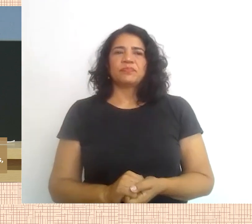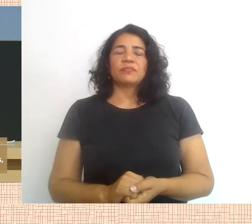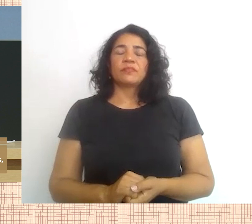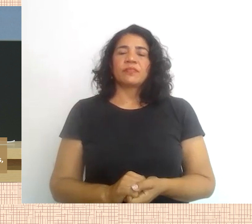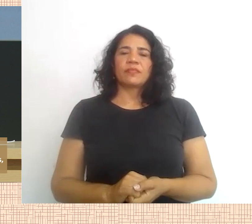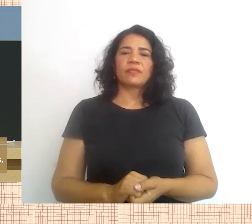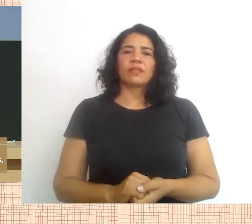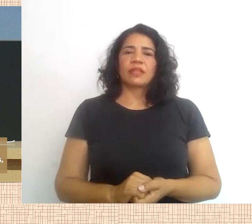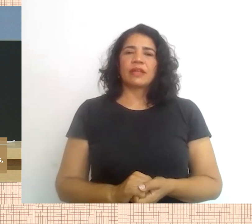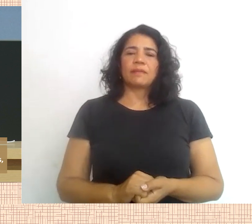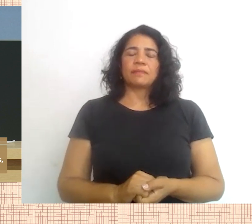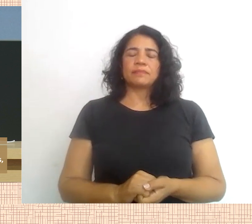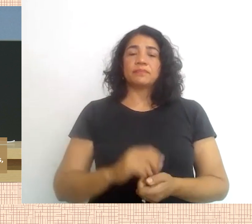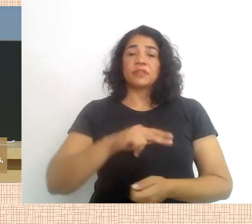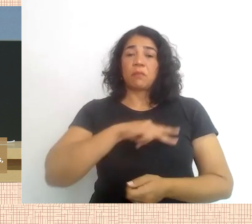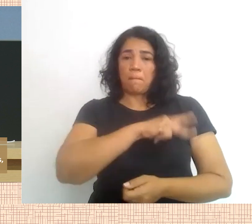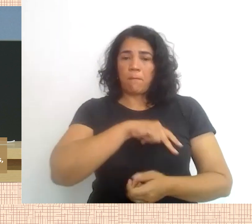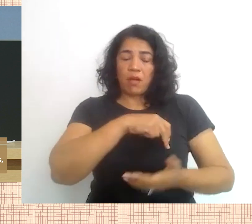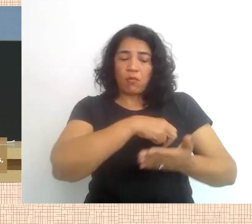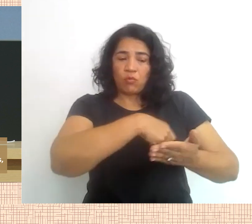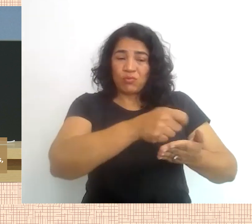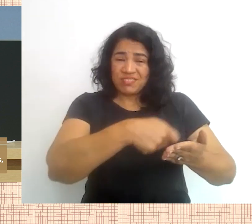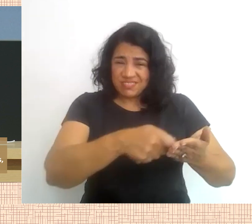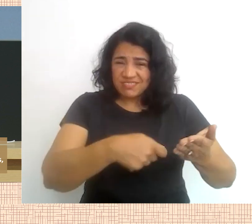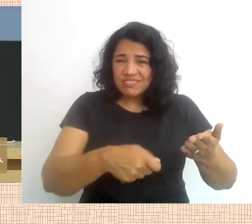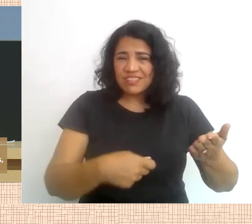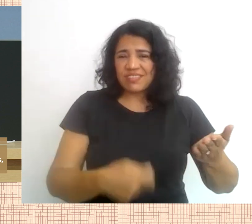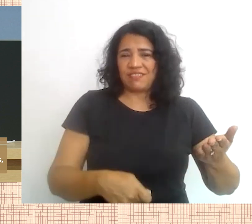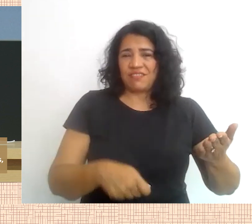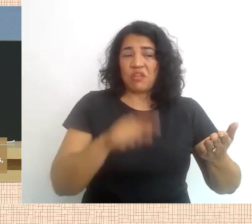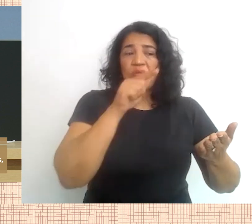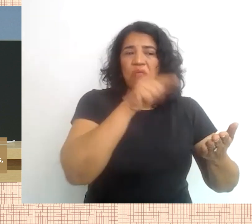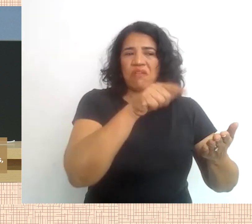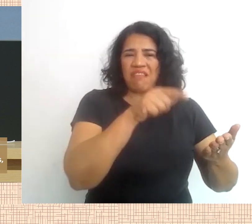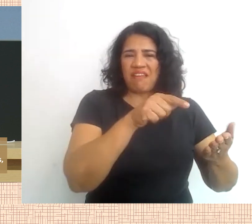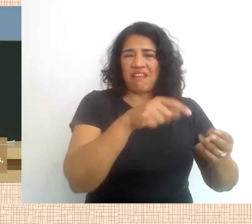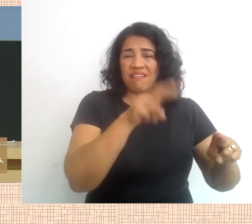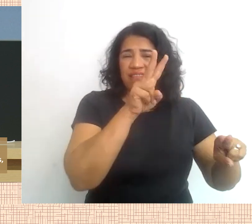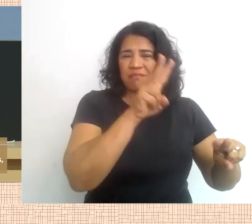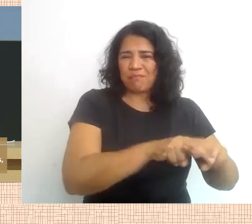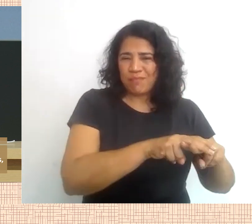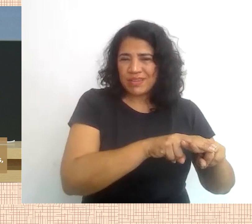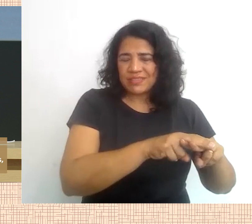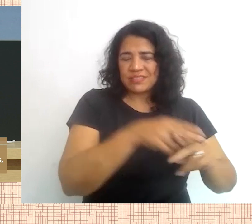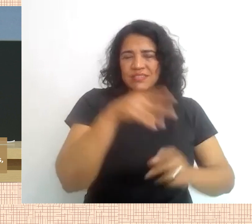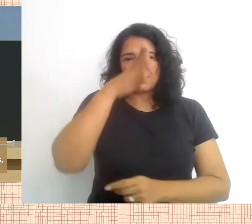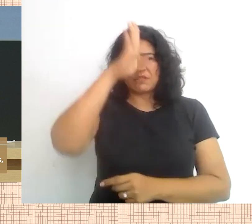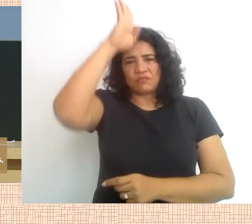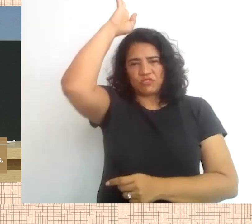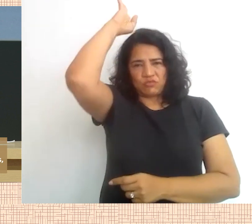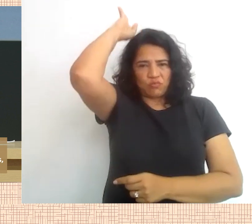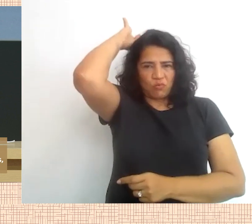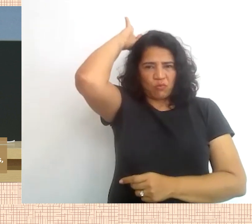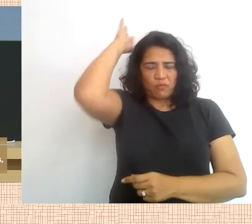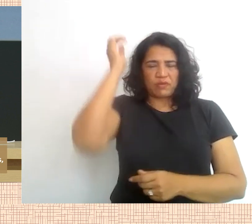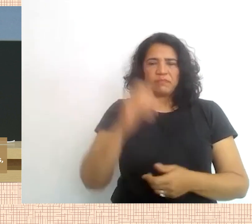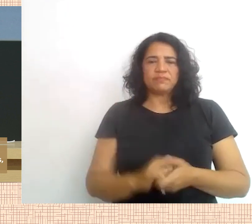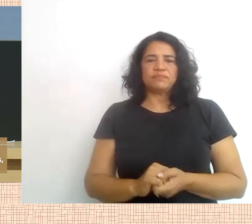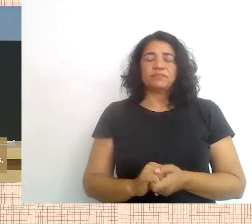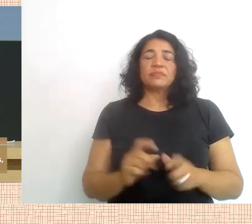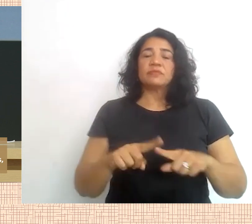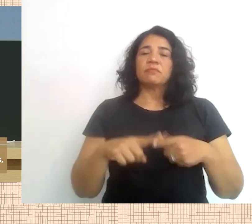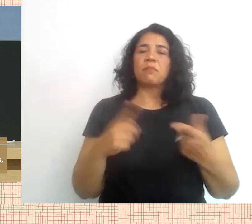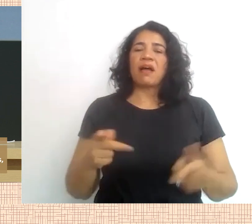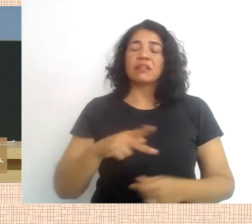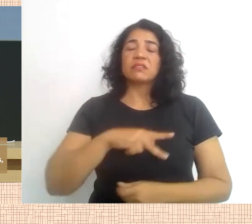de Cristo Jesus. Roma pode me prender, mas na verdade eu sou prisioneiro é de Cristo